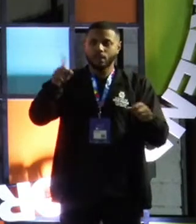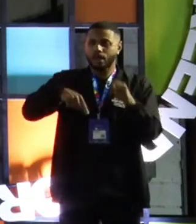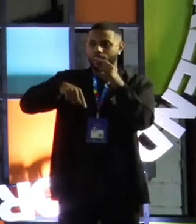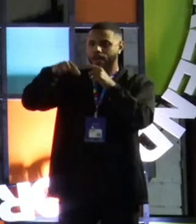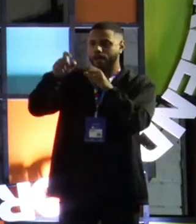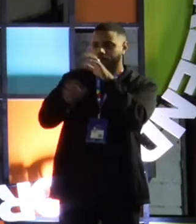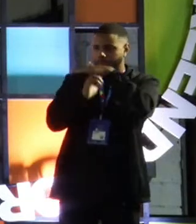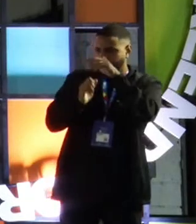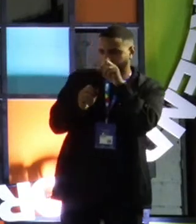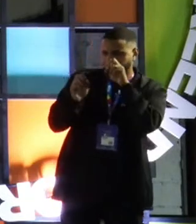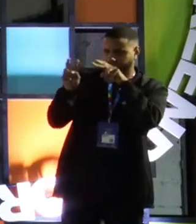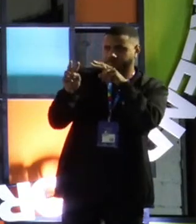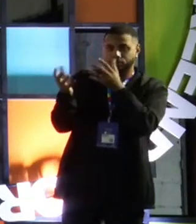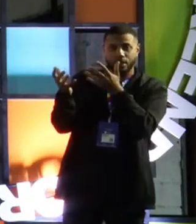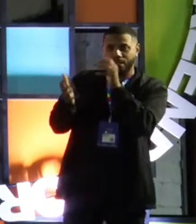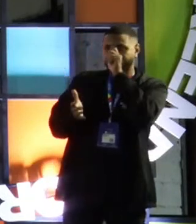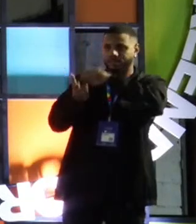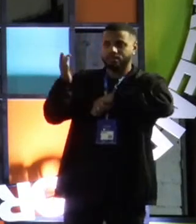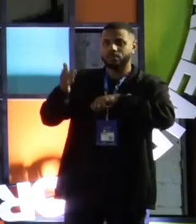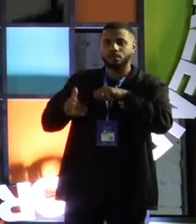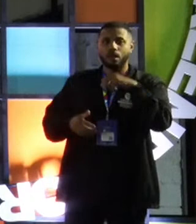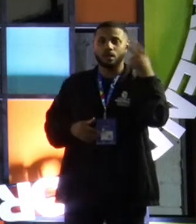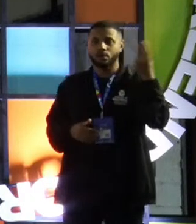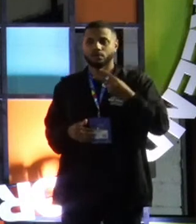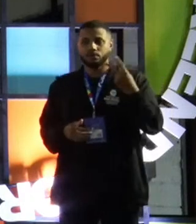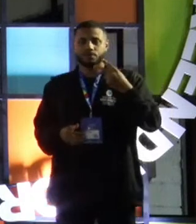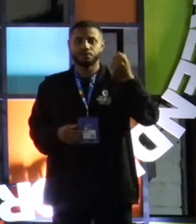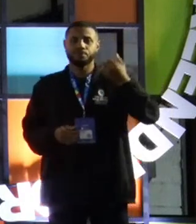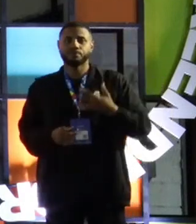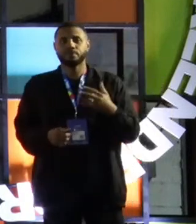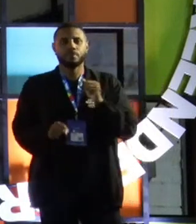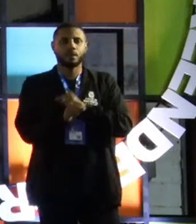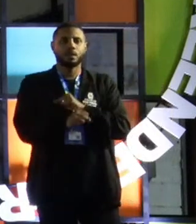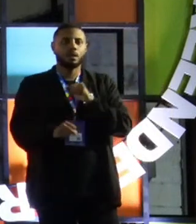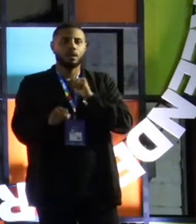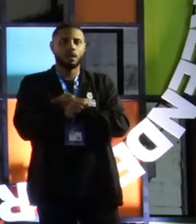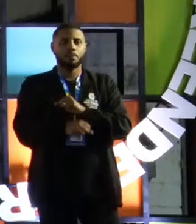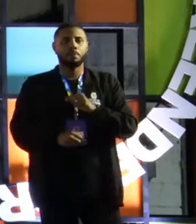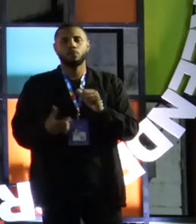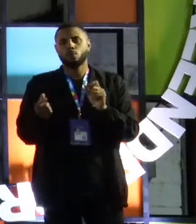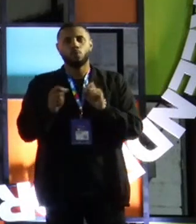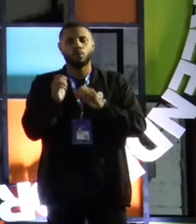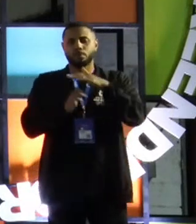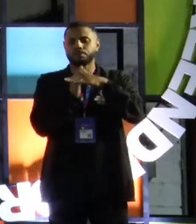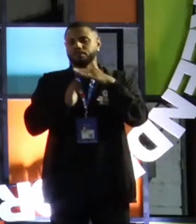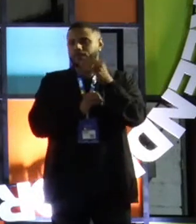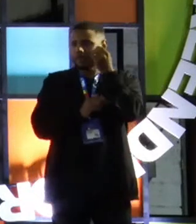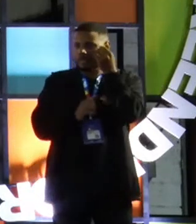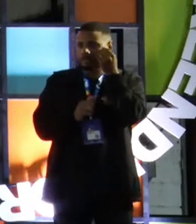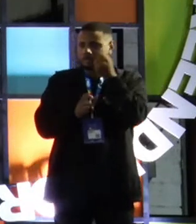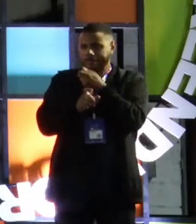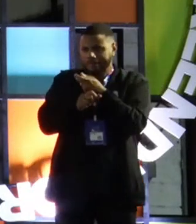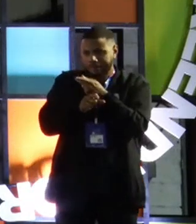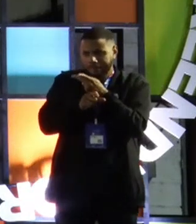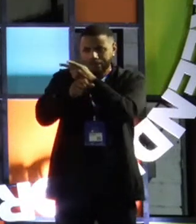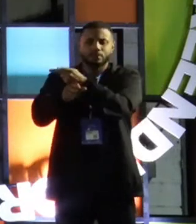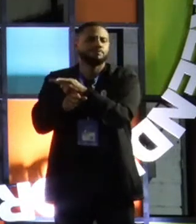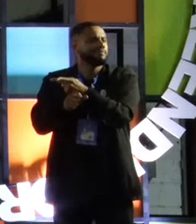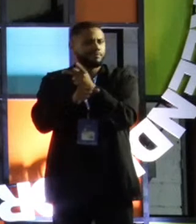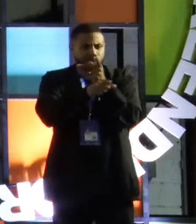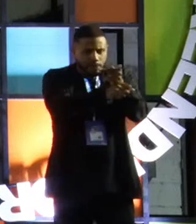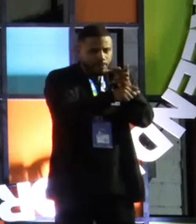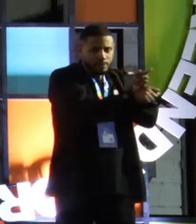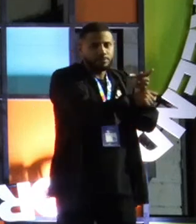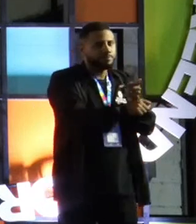contratar. E aí que já vem para o segundo ponto. Não espere que as marcas vá até você. Não,